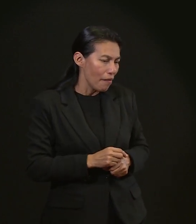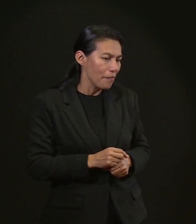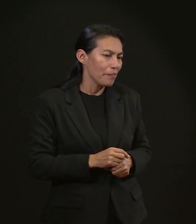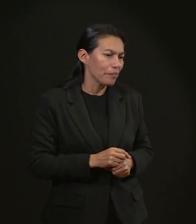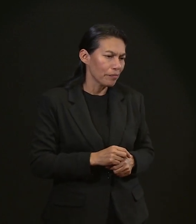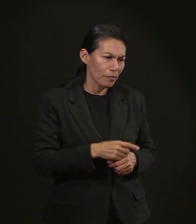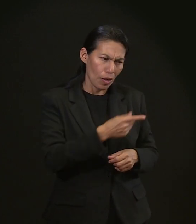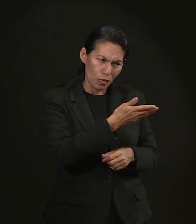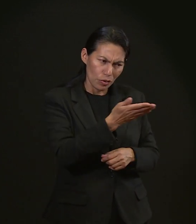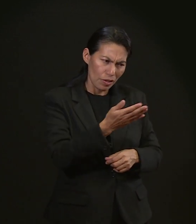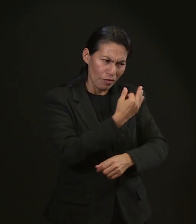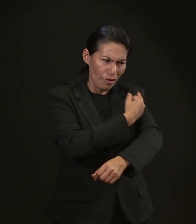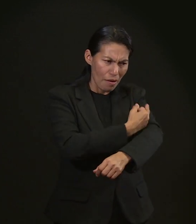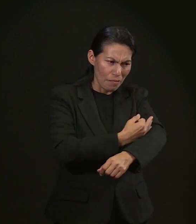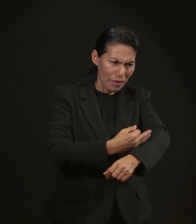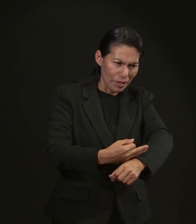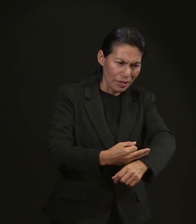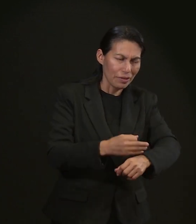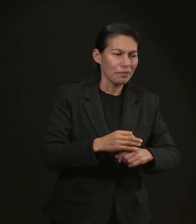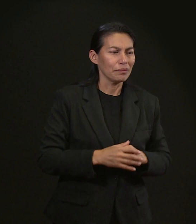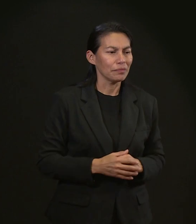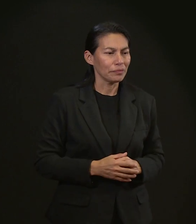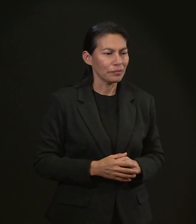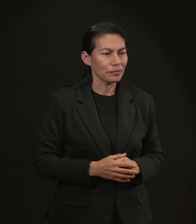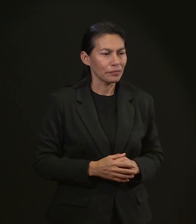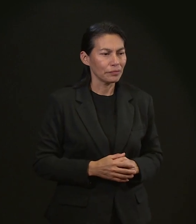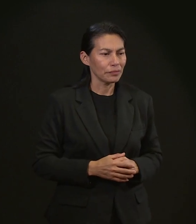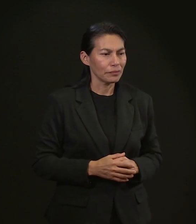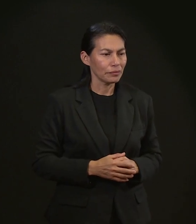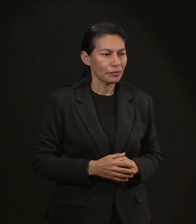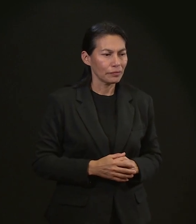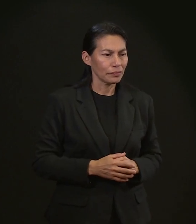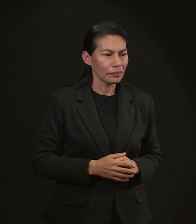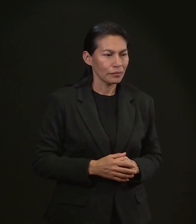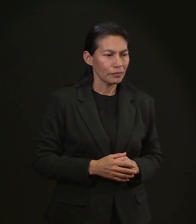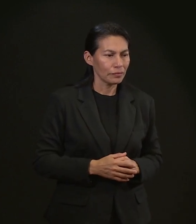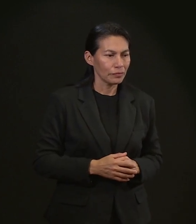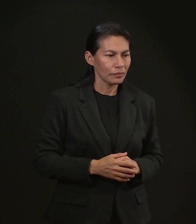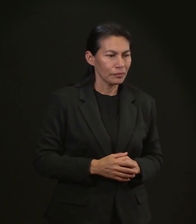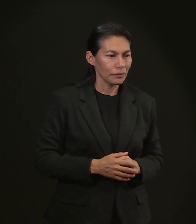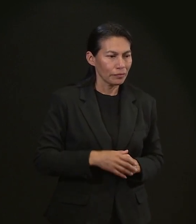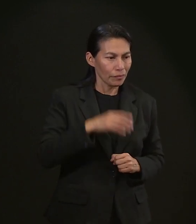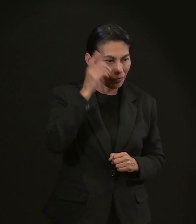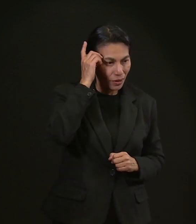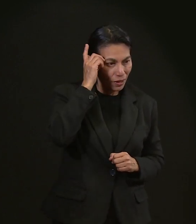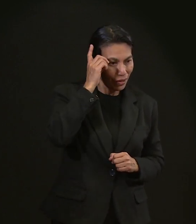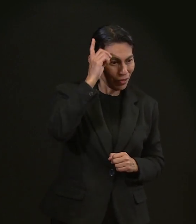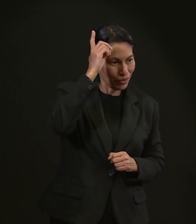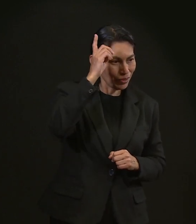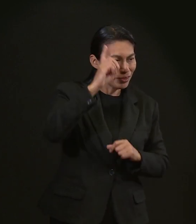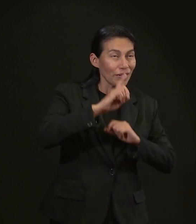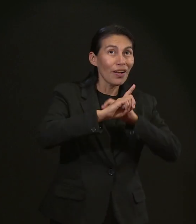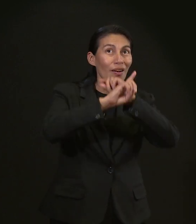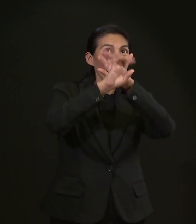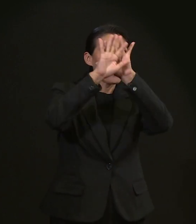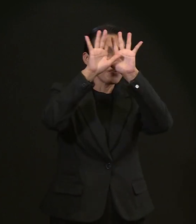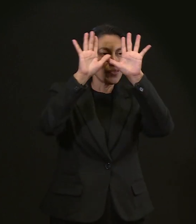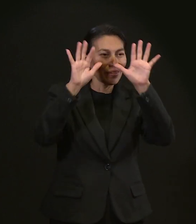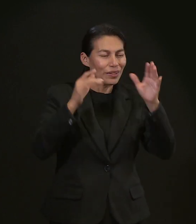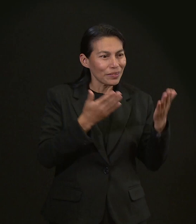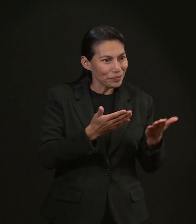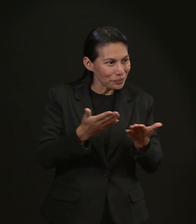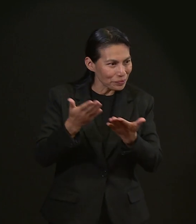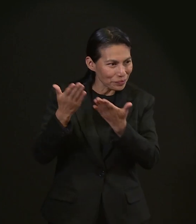que formaran lugar y donde dios sea glorificado